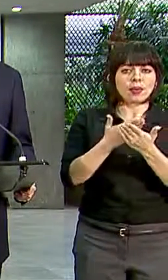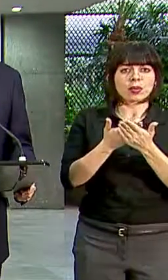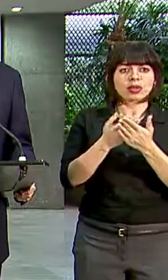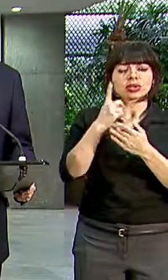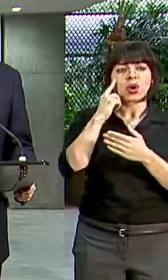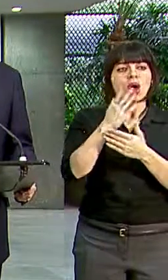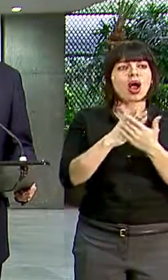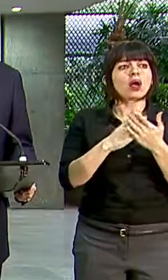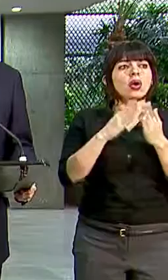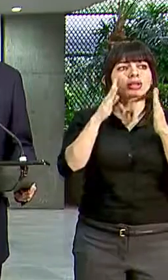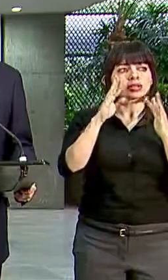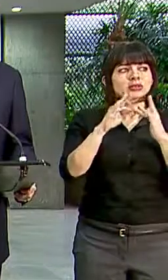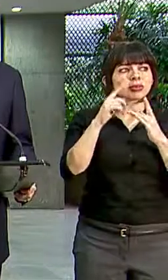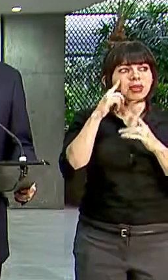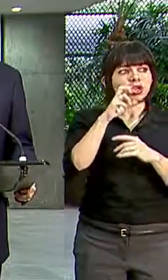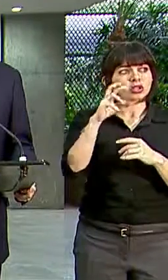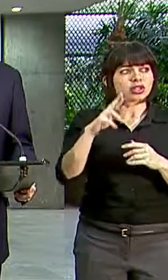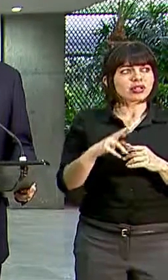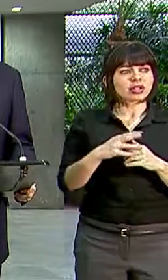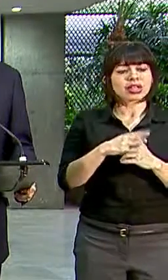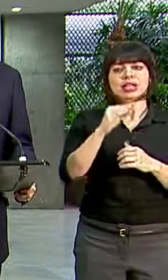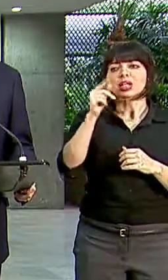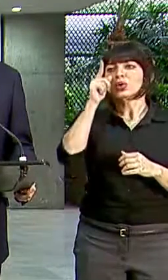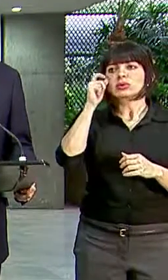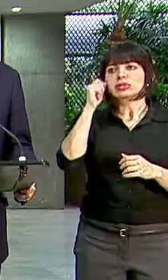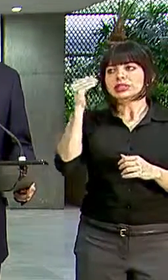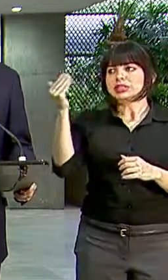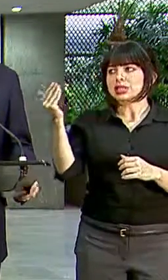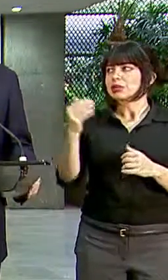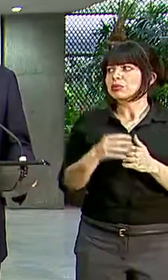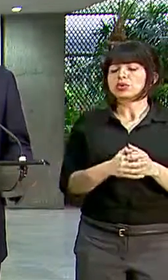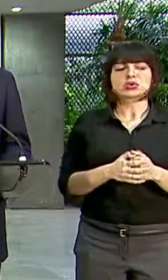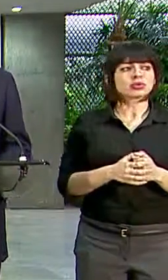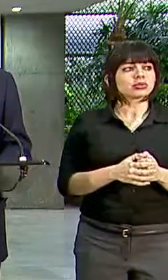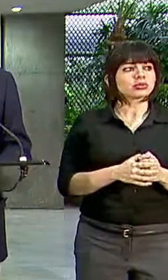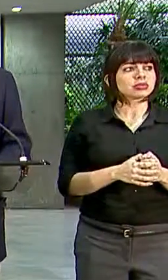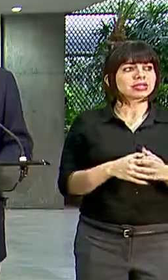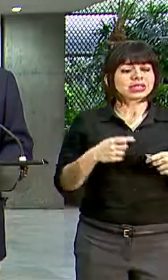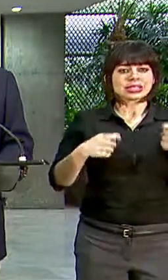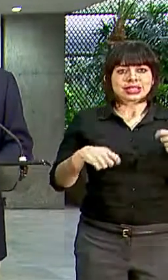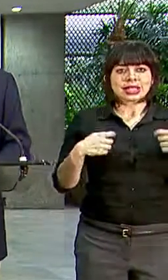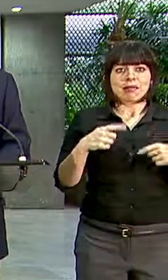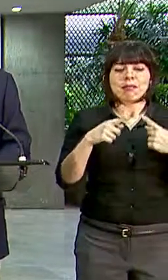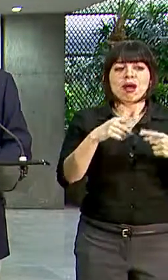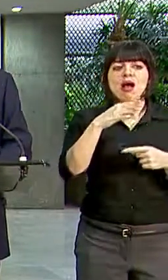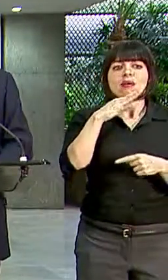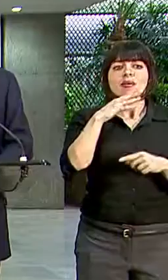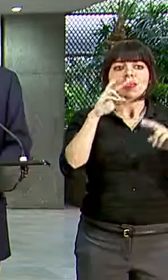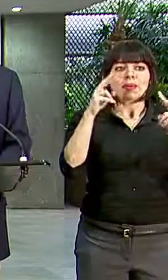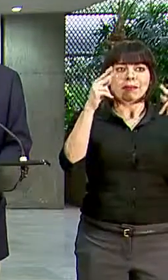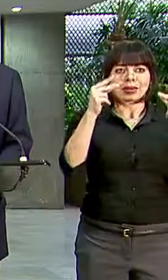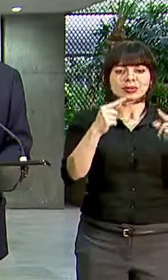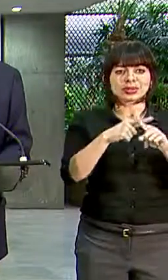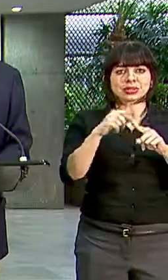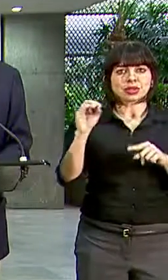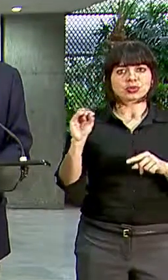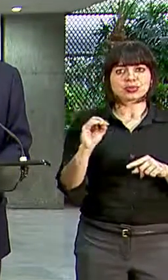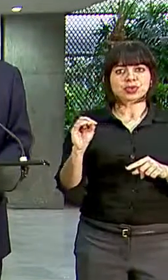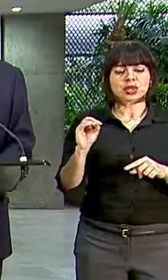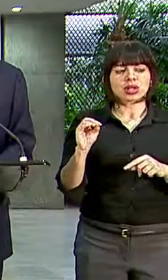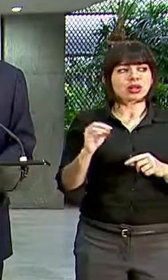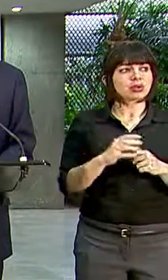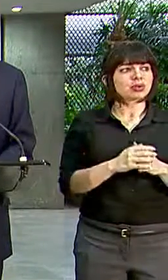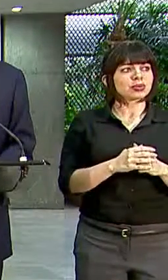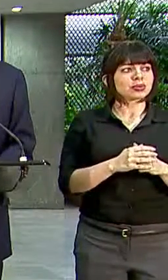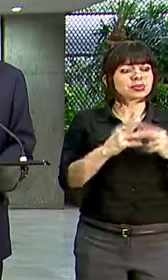si hay algún trato especial para Costa Rica. Y don Luis Guillermo, ya en septiembre se va a hablar el tema de presupuesto extraordinario de la,